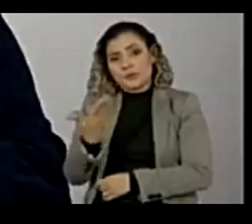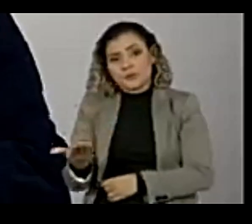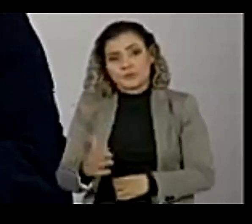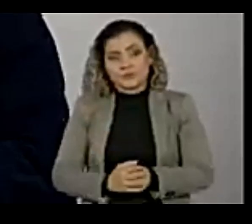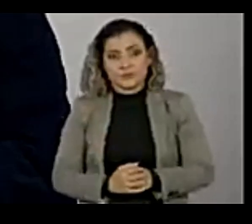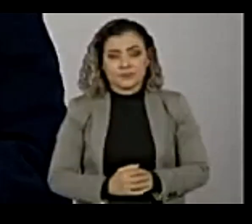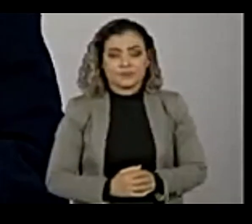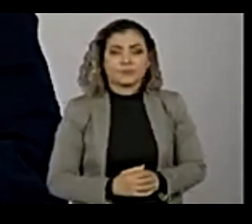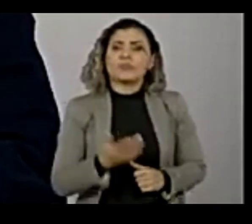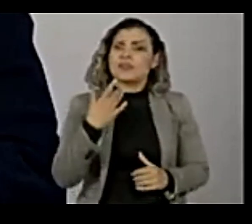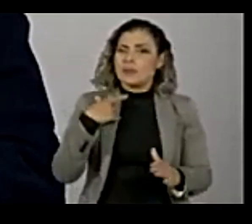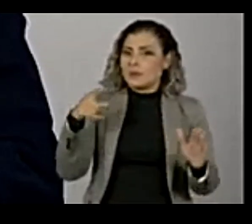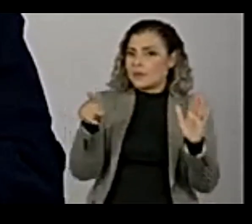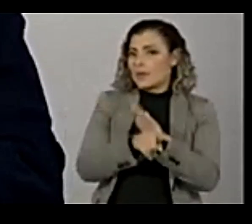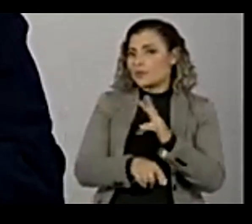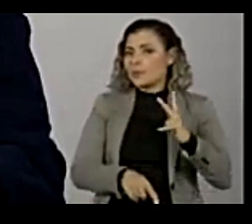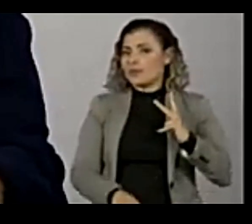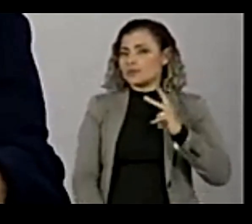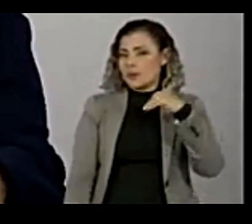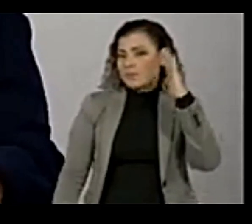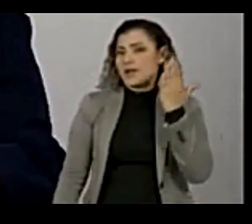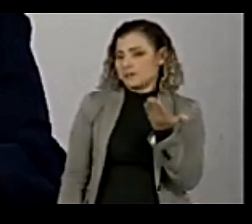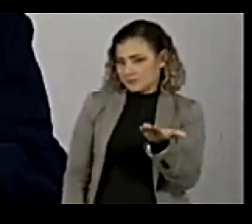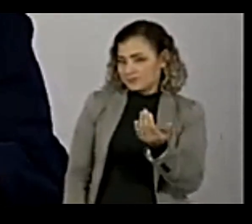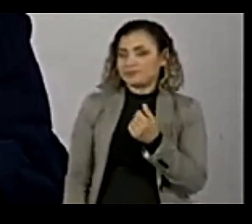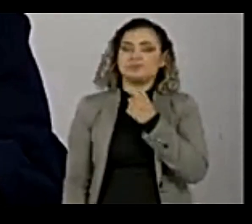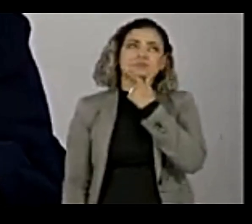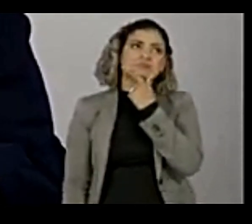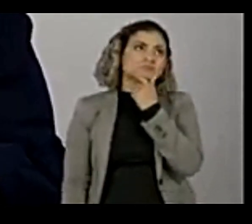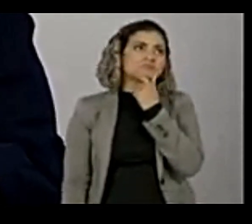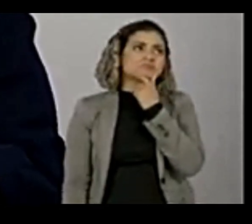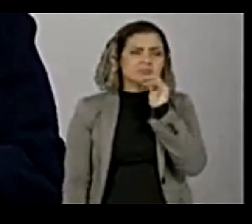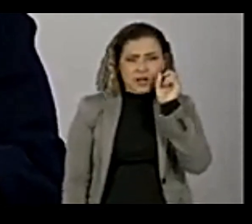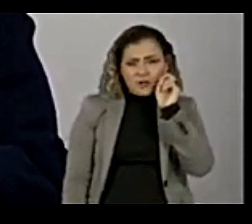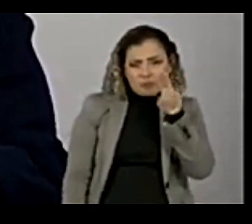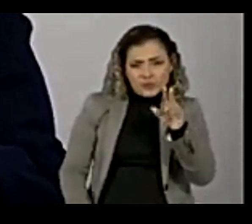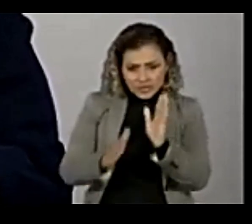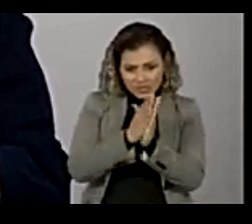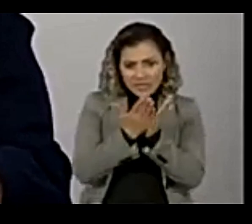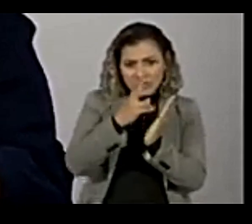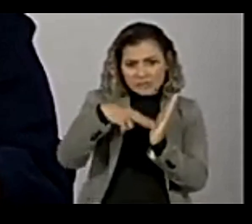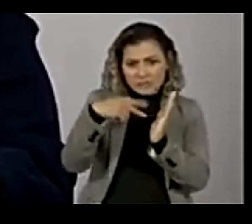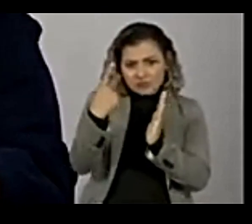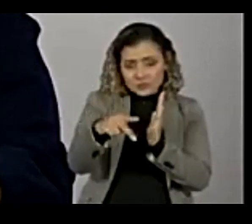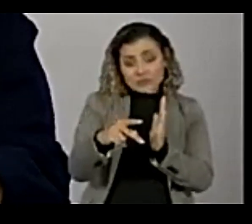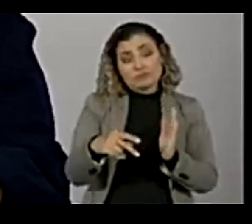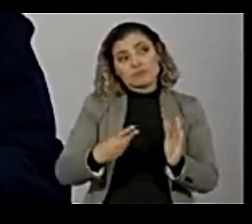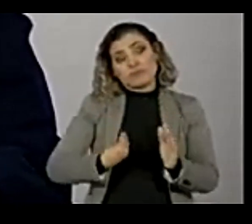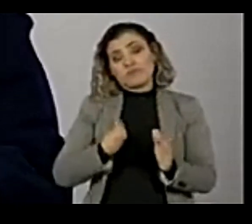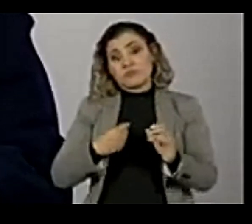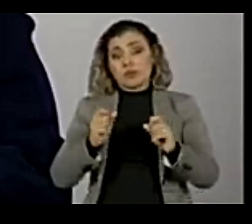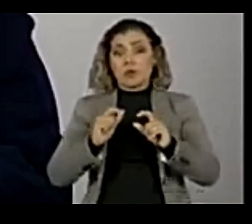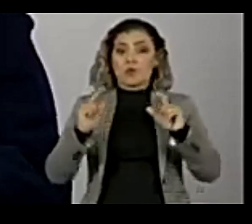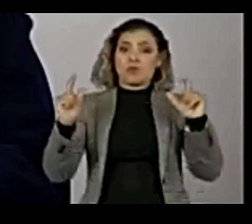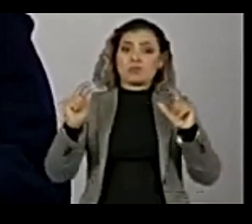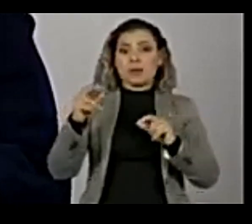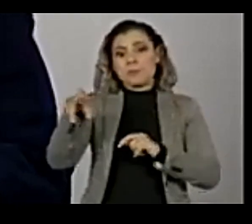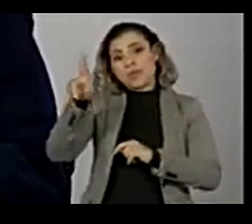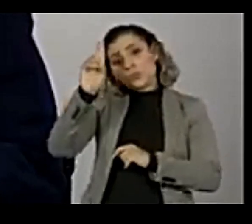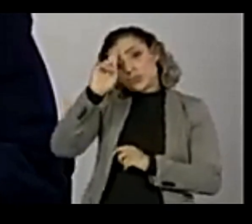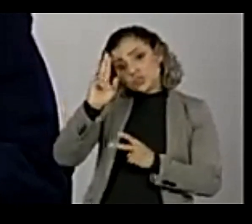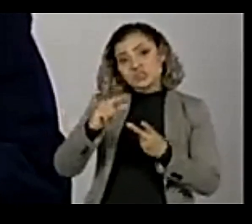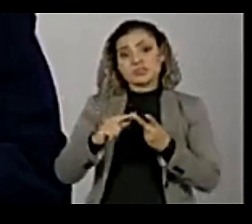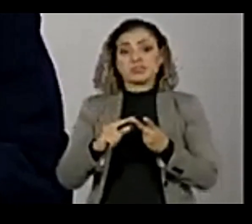pergunta um tanto mais pessoal agora. Eu li num dos seus livros que você tem uma rotina de acordar mais ou menos